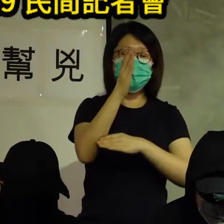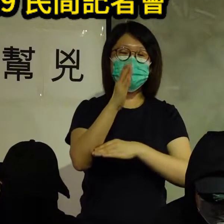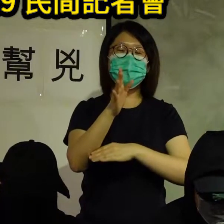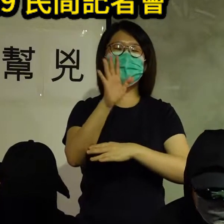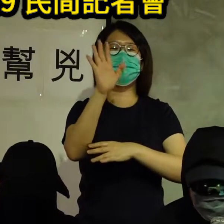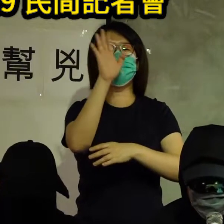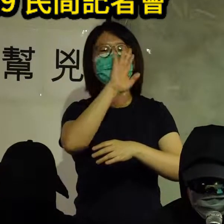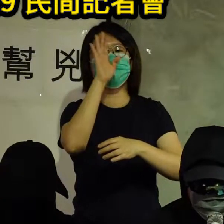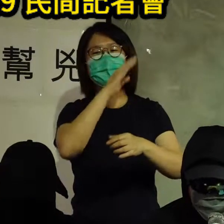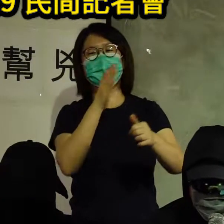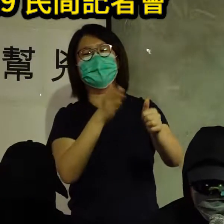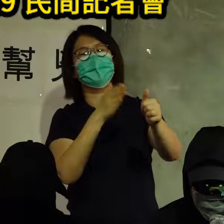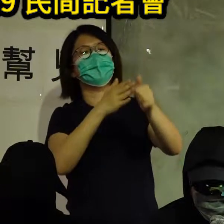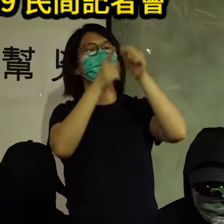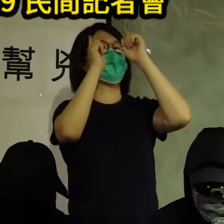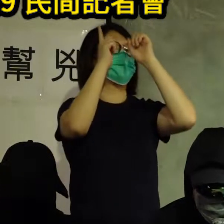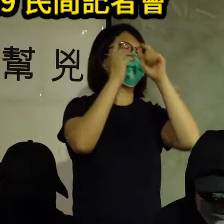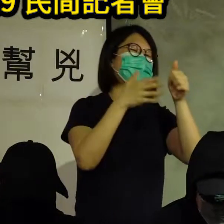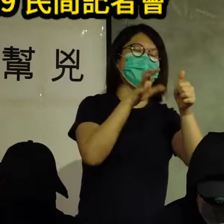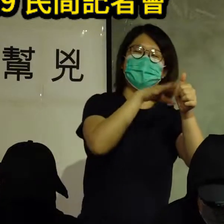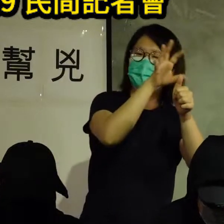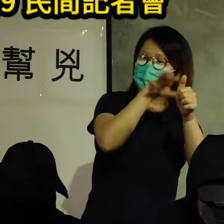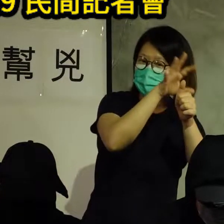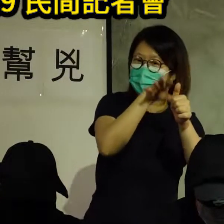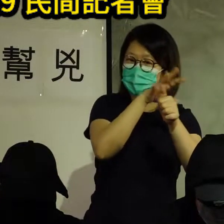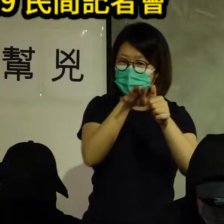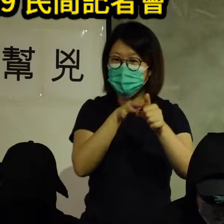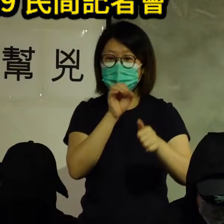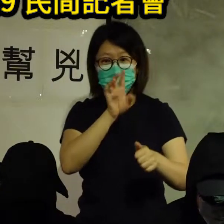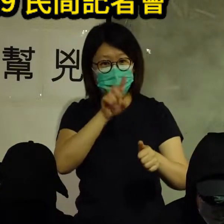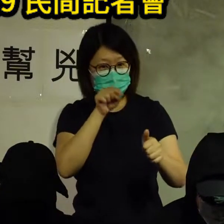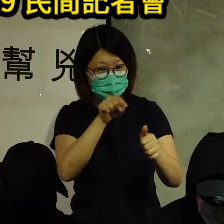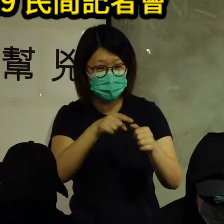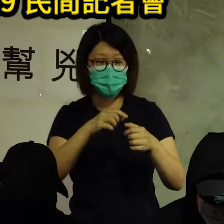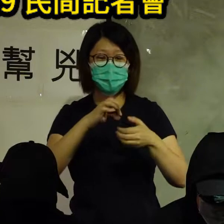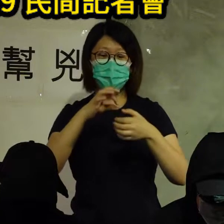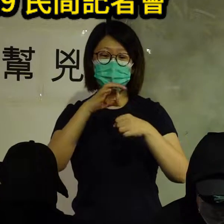會是這條條例成立十八年以來首次的提告